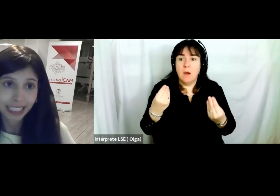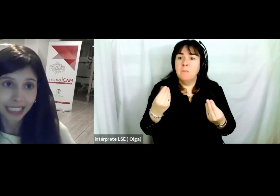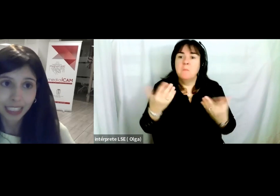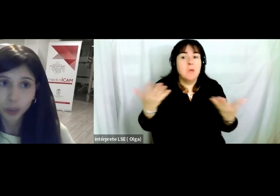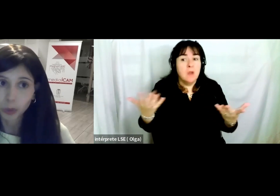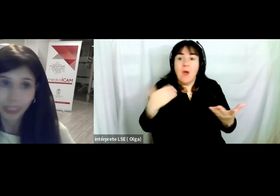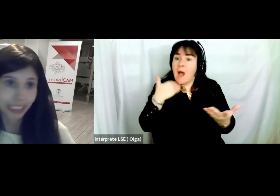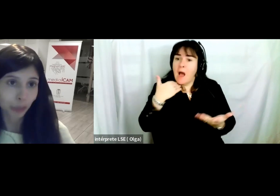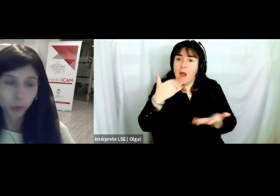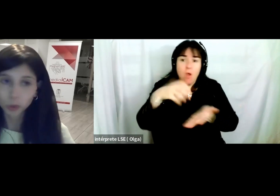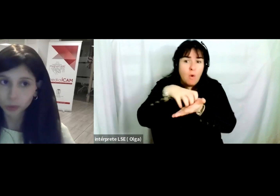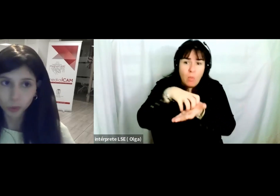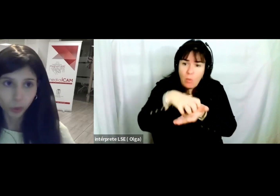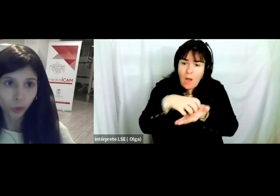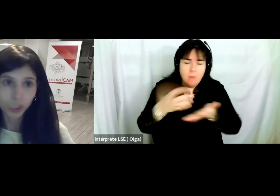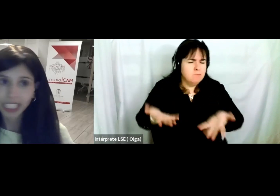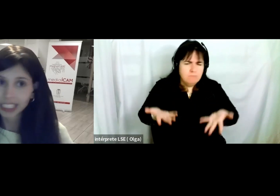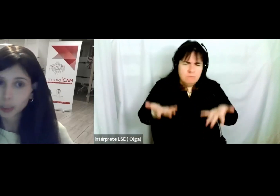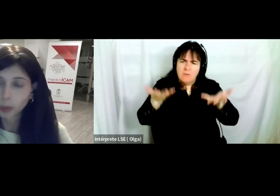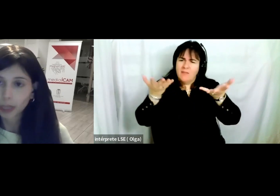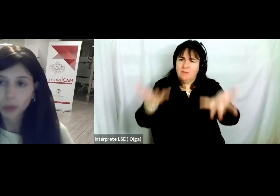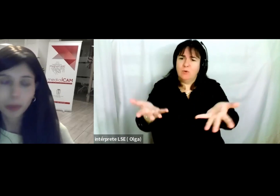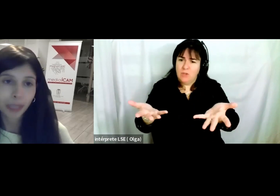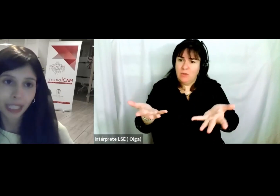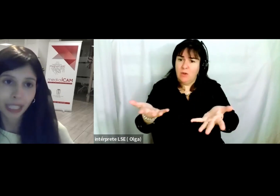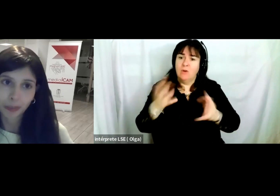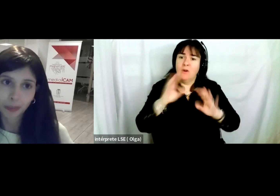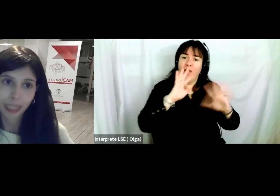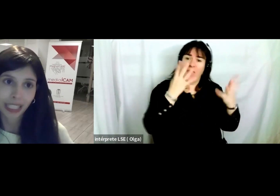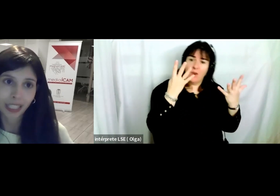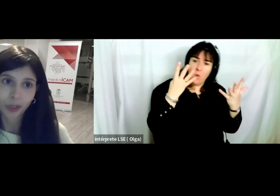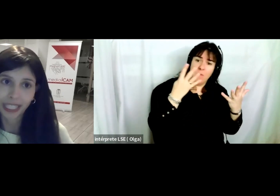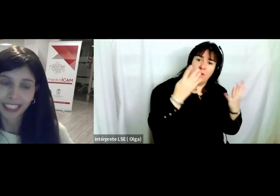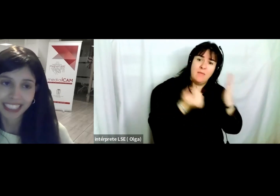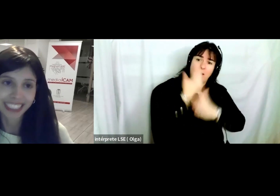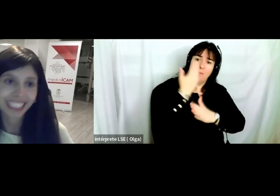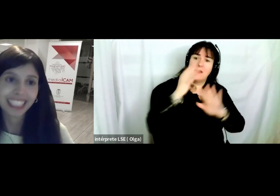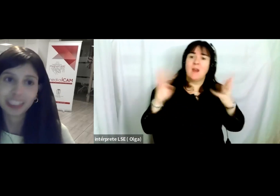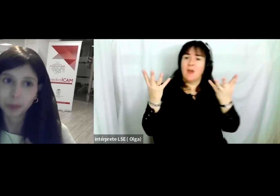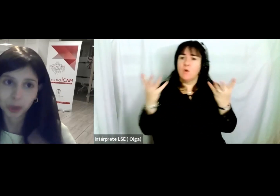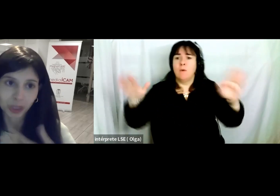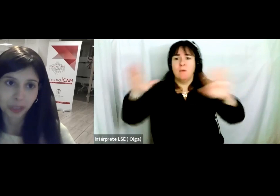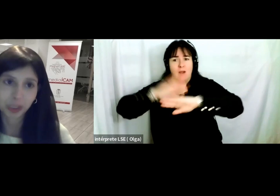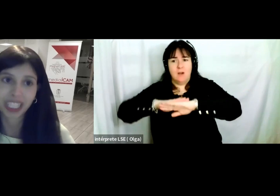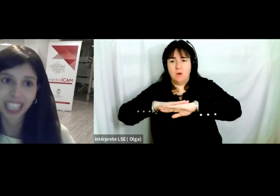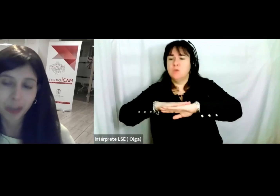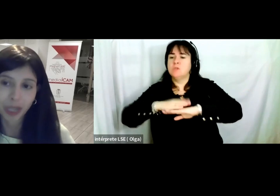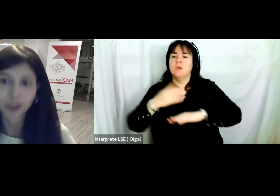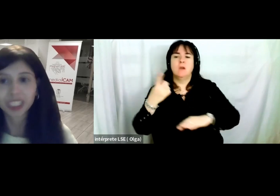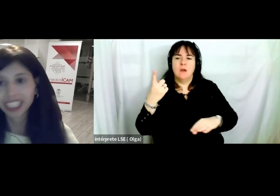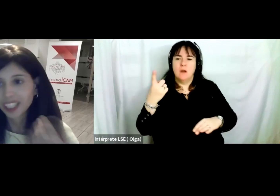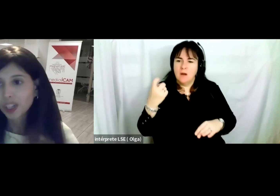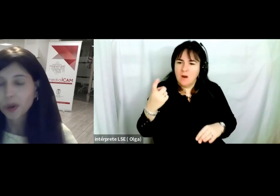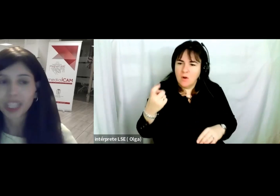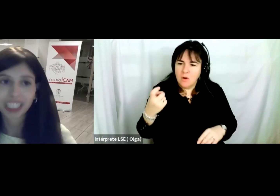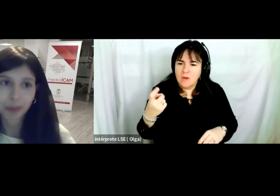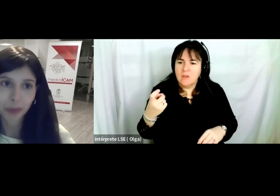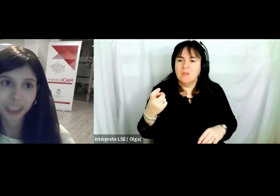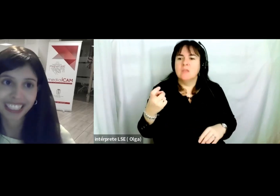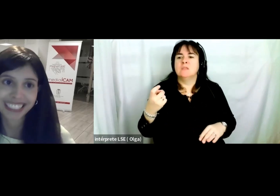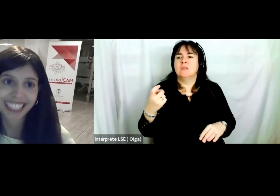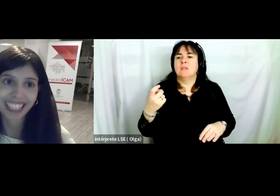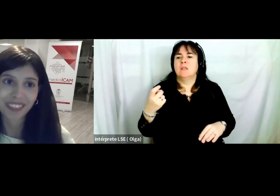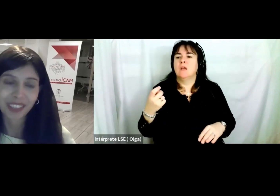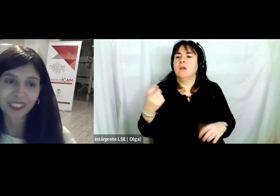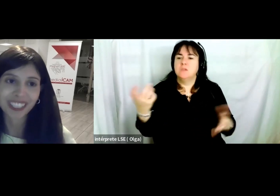que tengáis de esto, estamos todos los días de 9 a 9 para lo que necesitéis y por si os tenemos que aclarar una cosita, ahora también